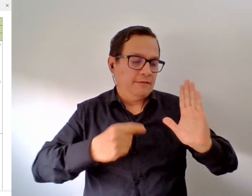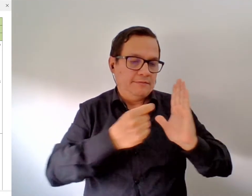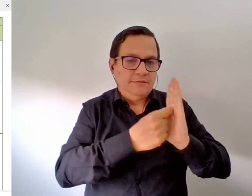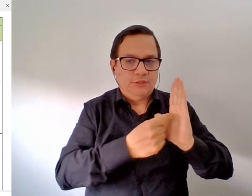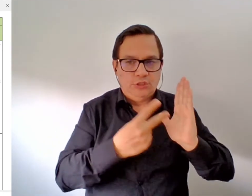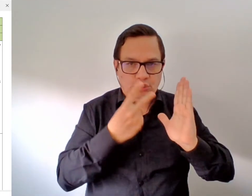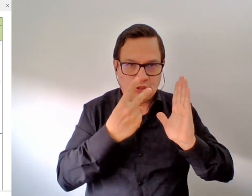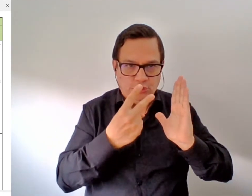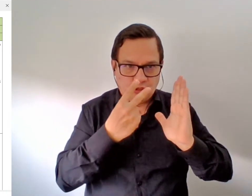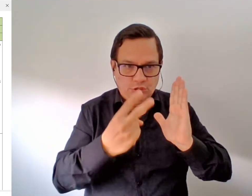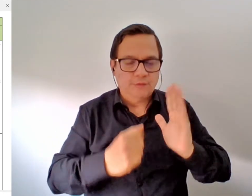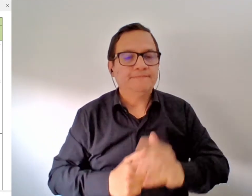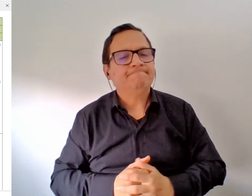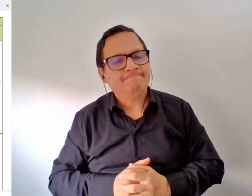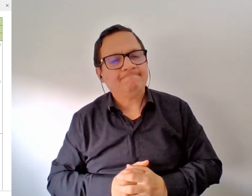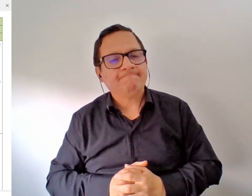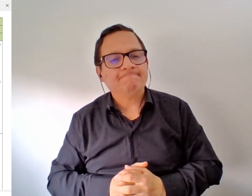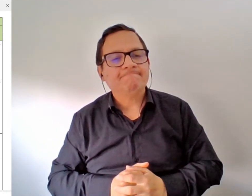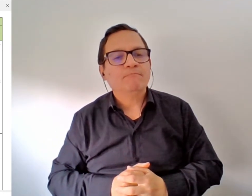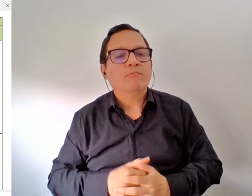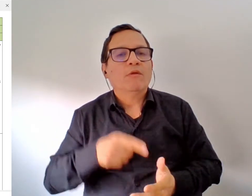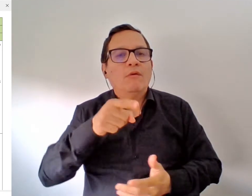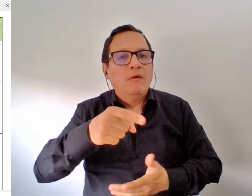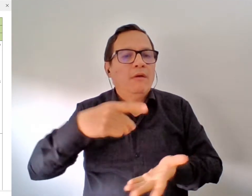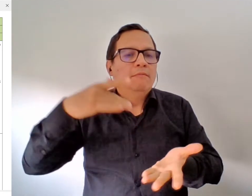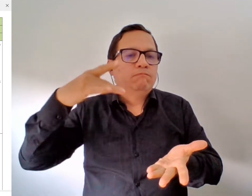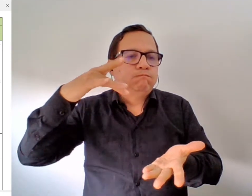Segundo criterio de evaluación.